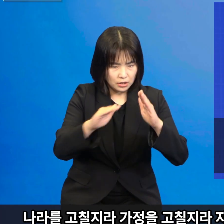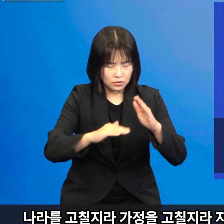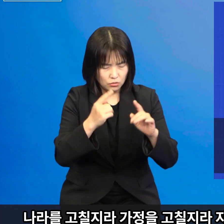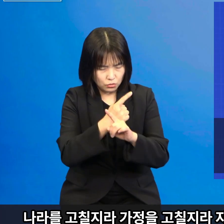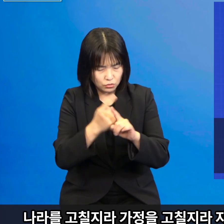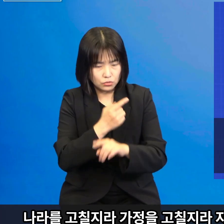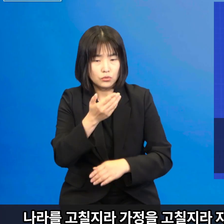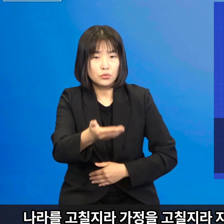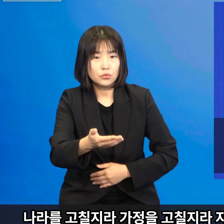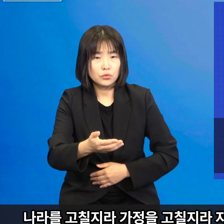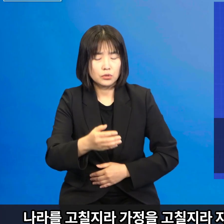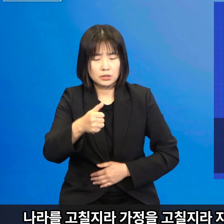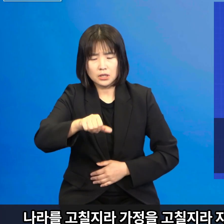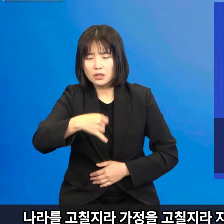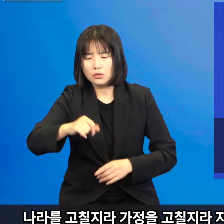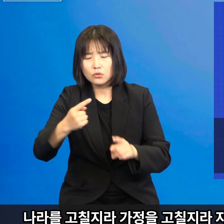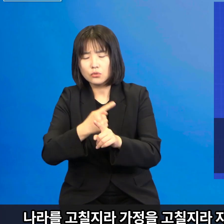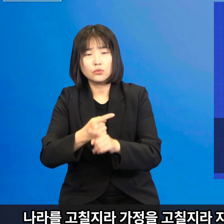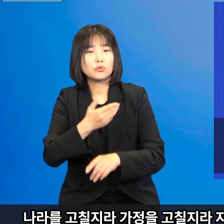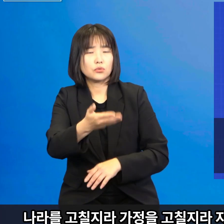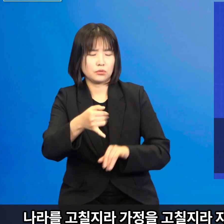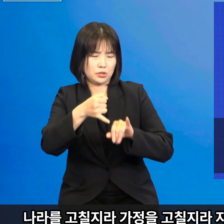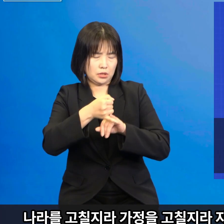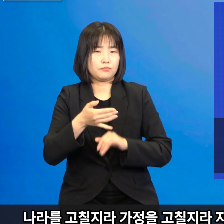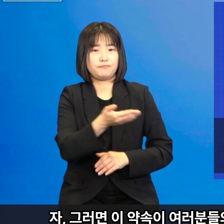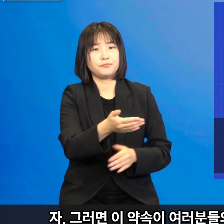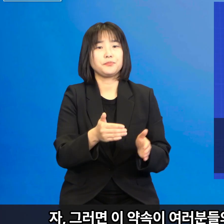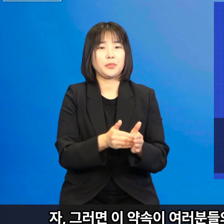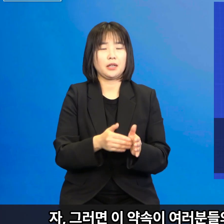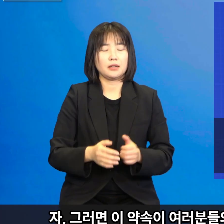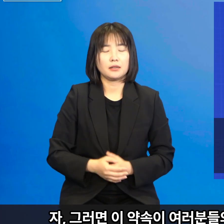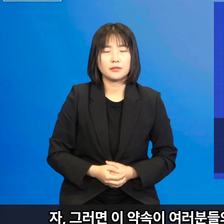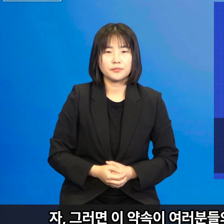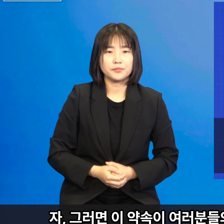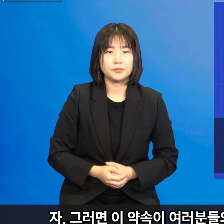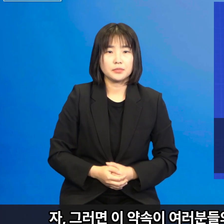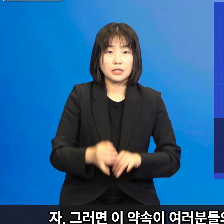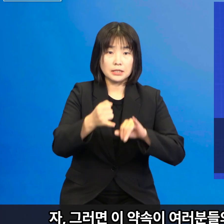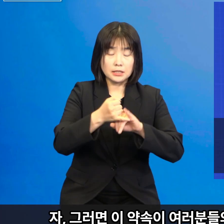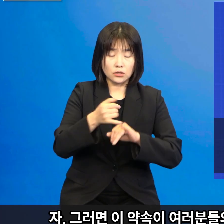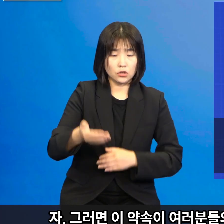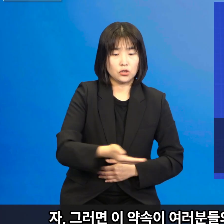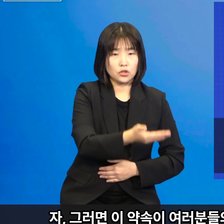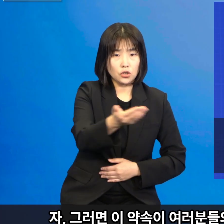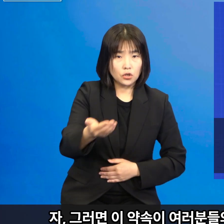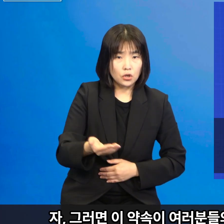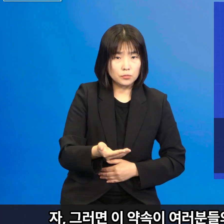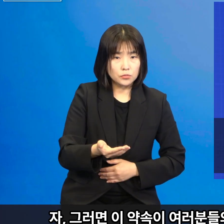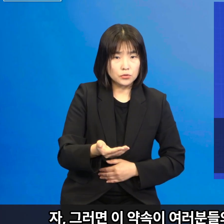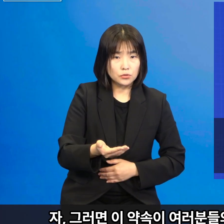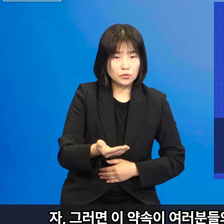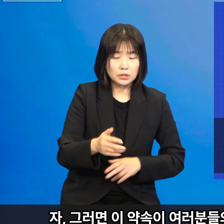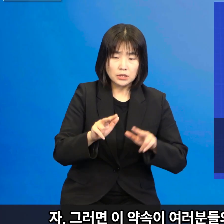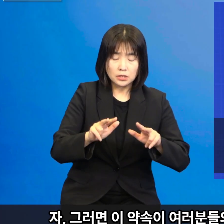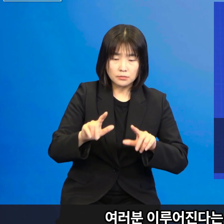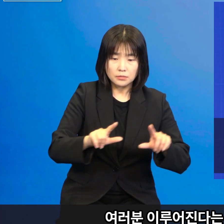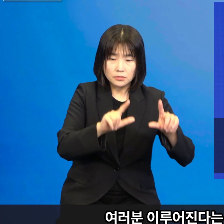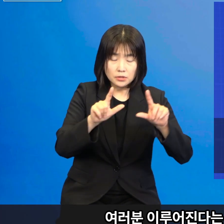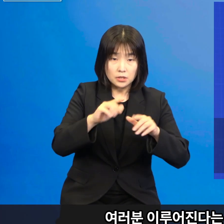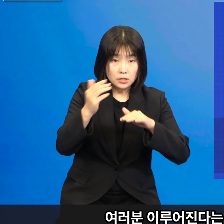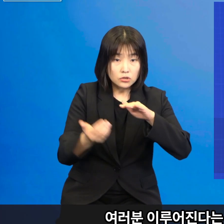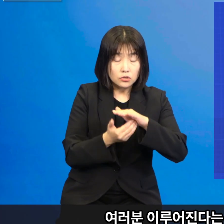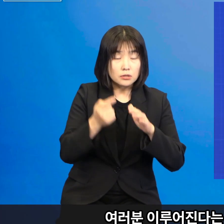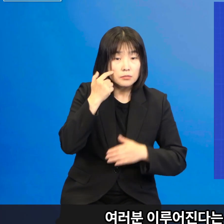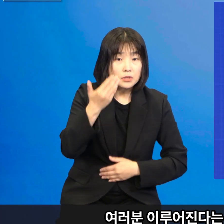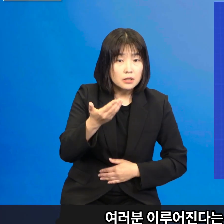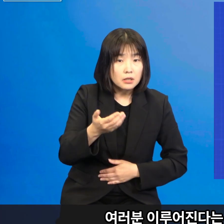고칠지라. 자녀들을 고칠지라. 약속해 주셨습니다. 자, 그러면 이 약속이 여러분들의 현실에 이루어지고 있습니까?